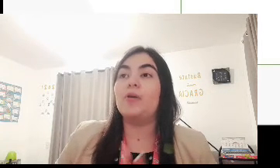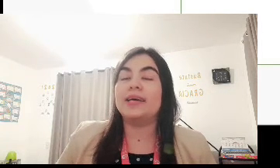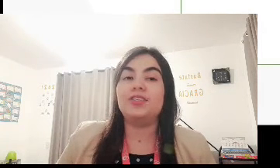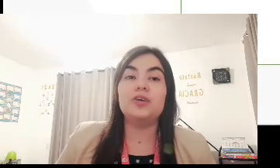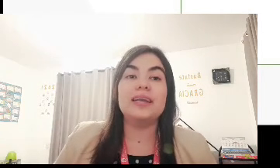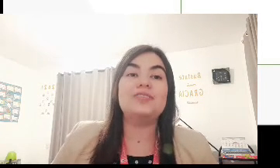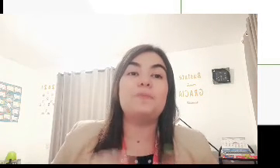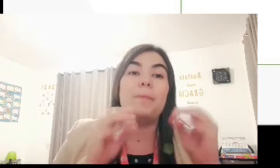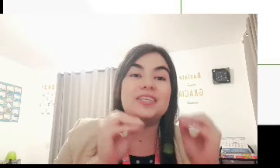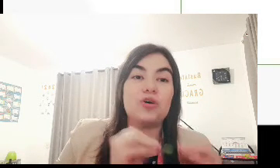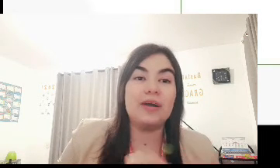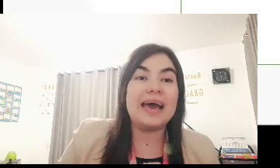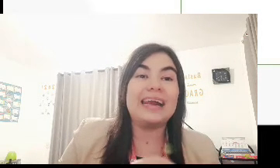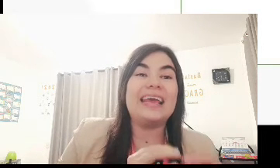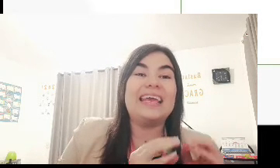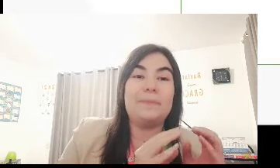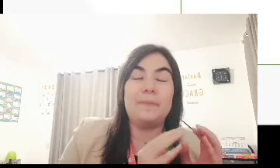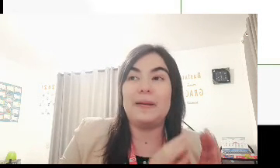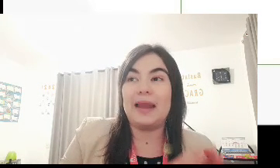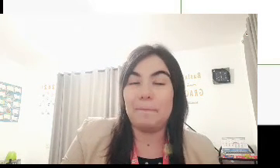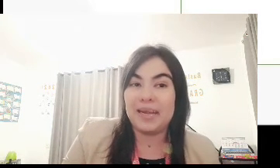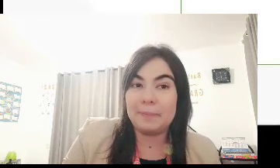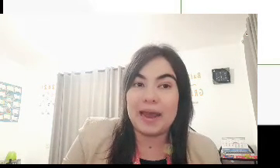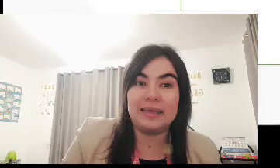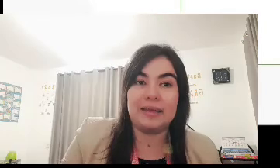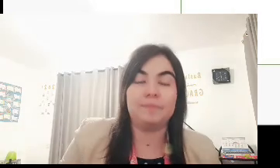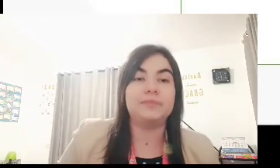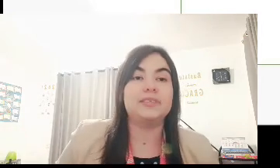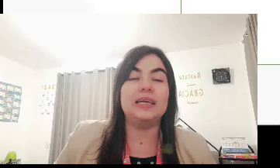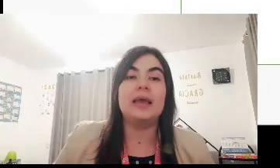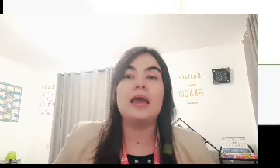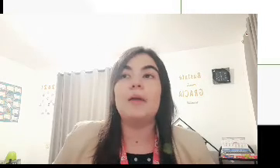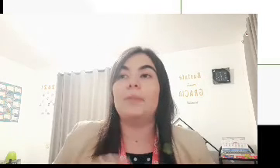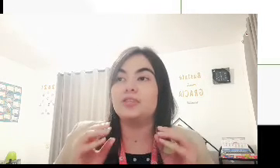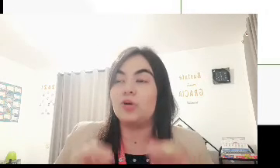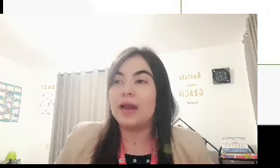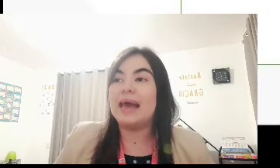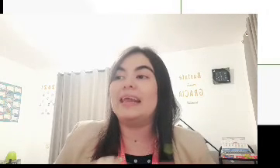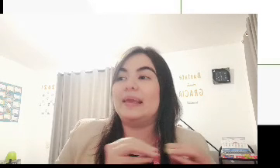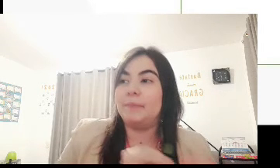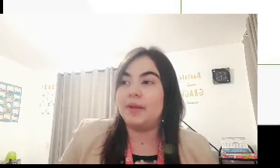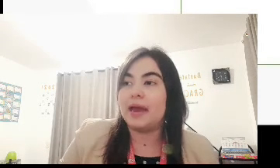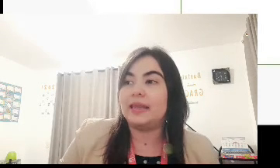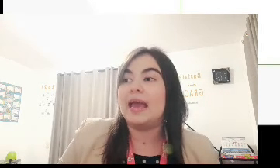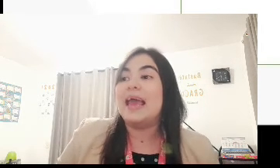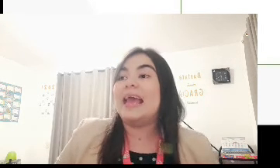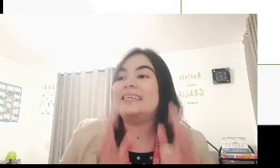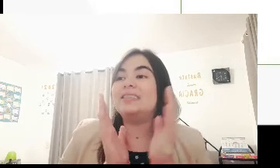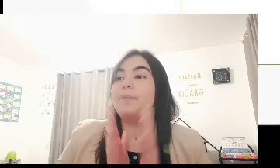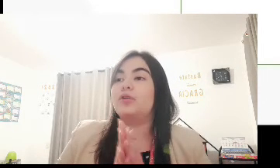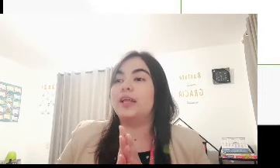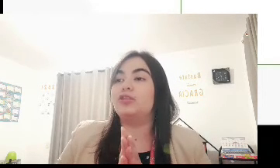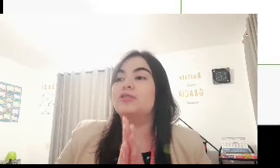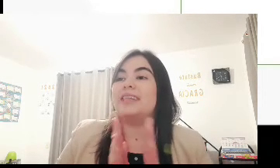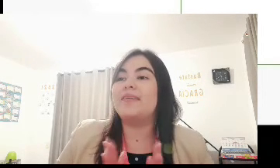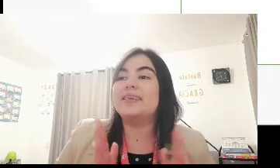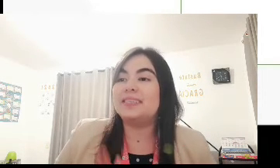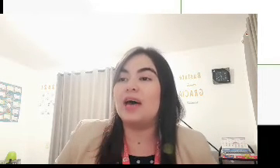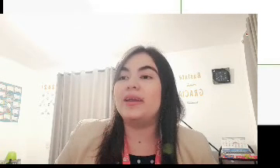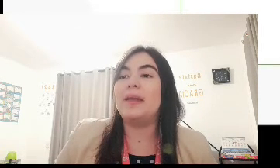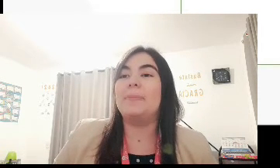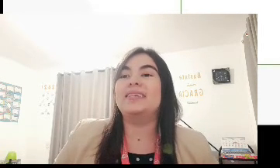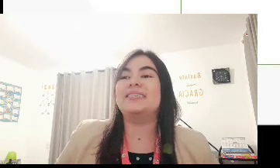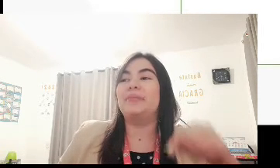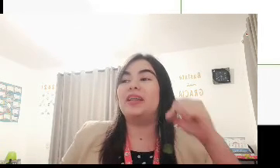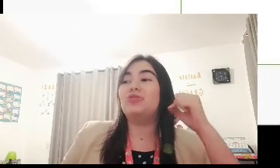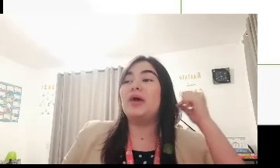La población es preescolar y primaria, ¿sí? Preescolar y primaria. Este proyecto está